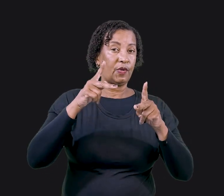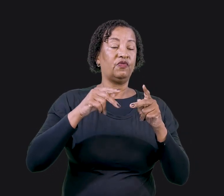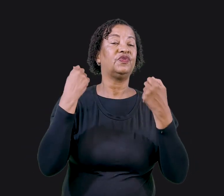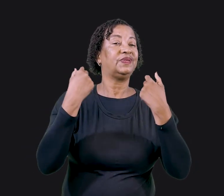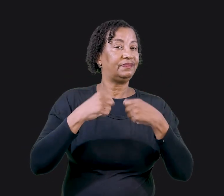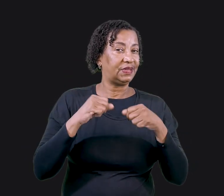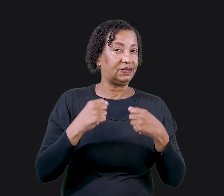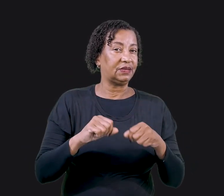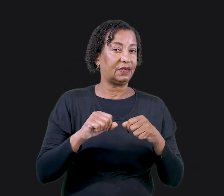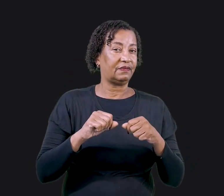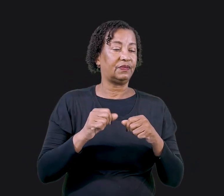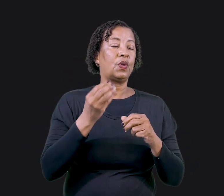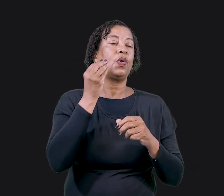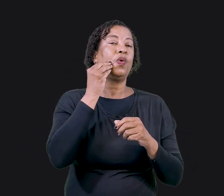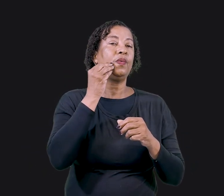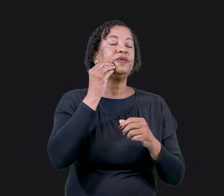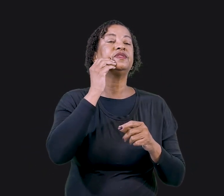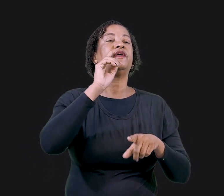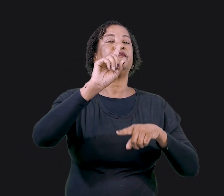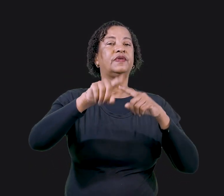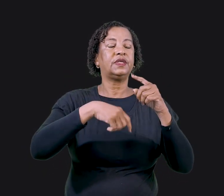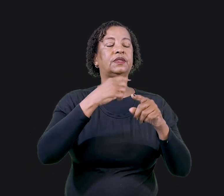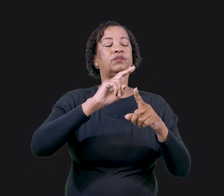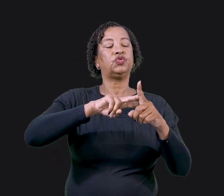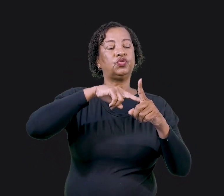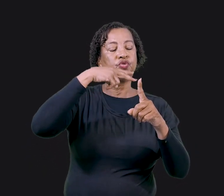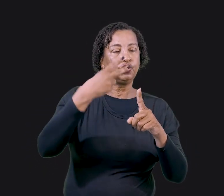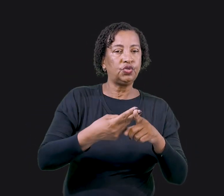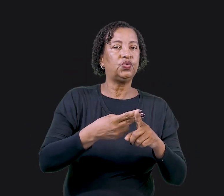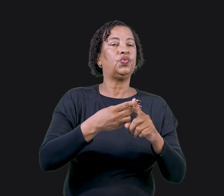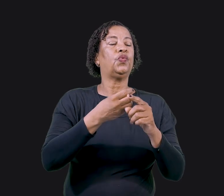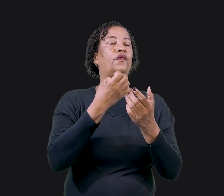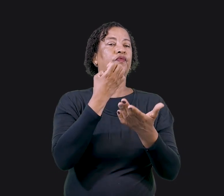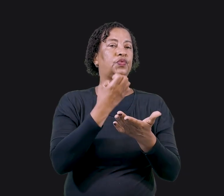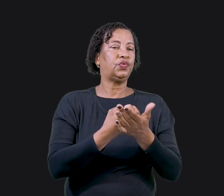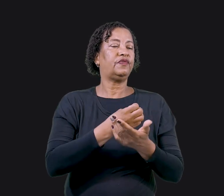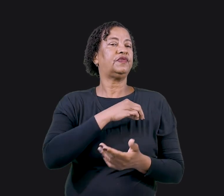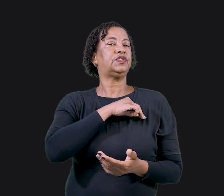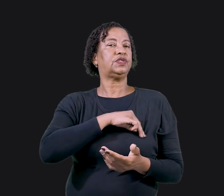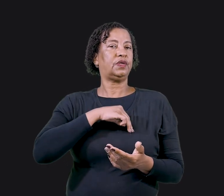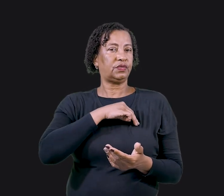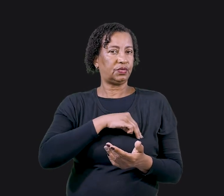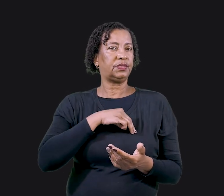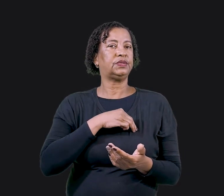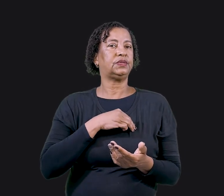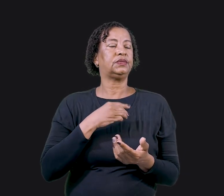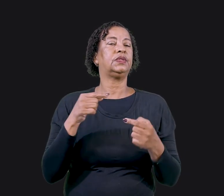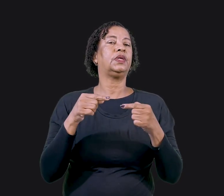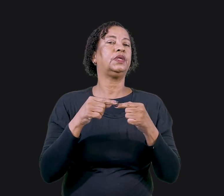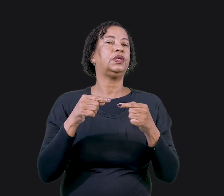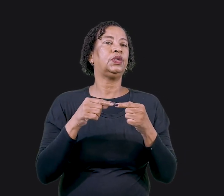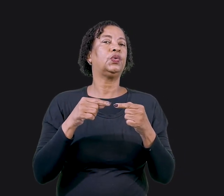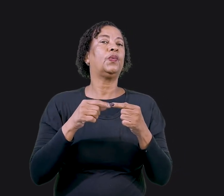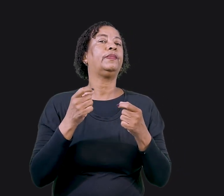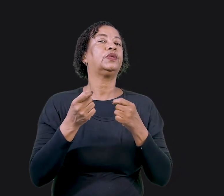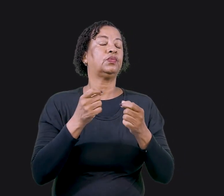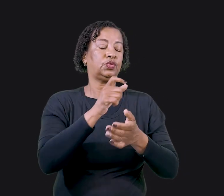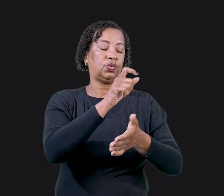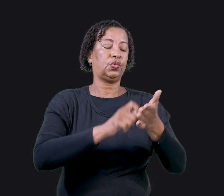carente. Observe que esse padrão se repete no Evangelho de Mateus e culmina com o grande comissionamento, no